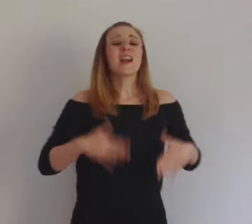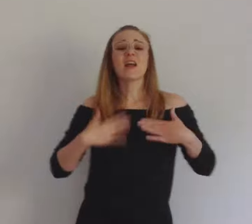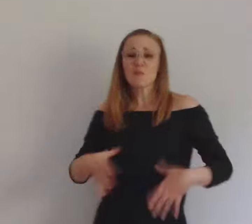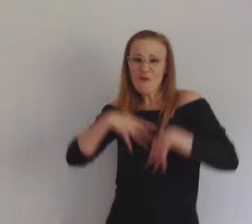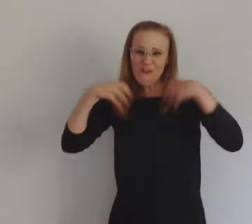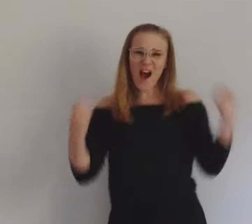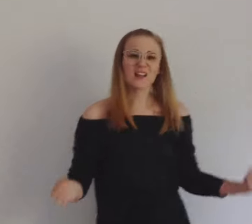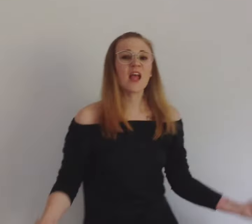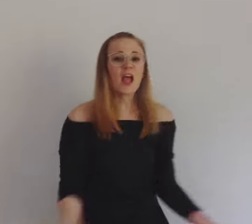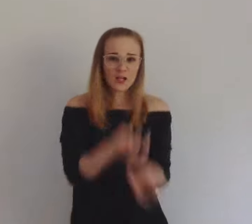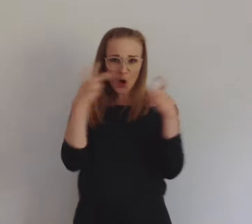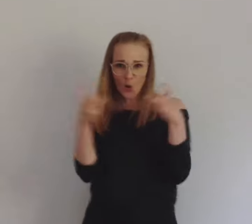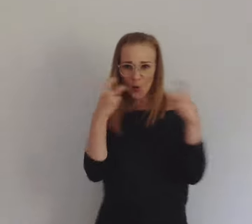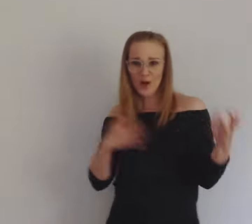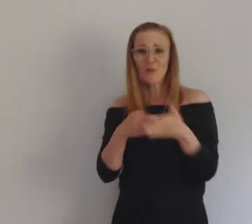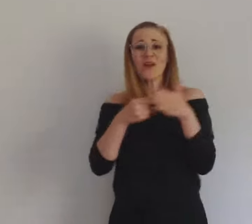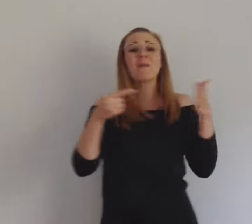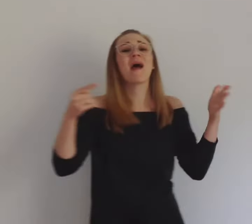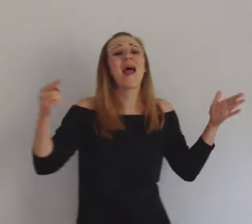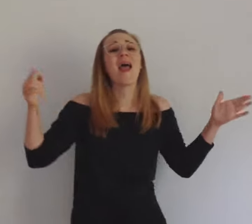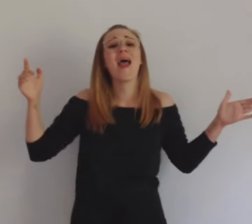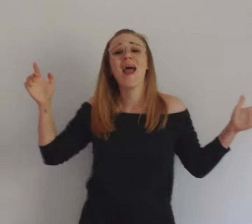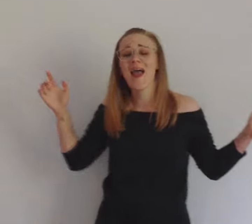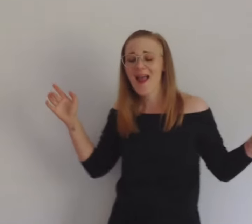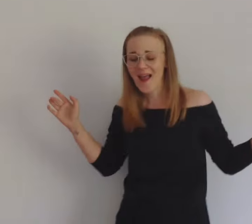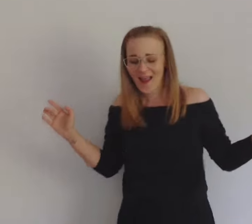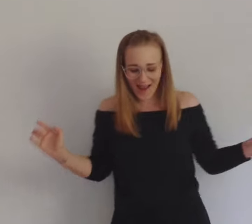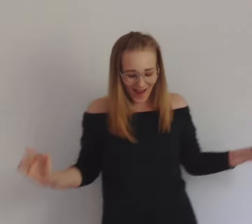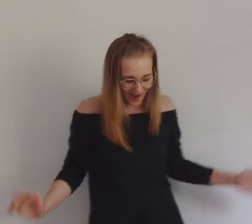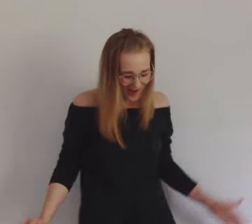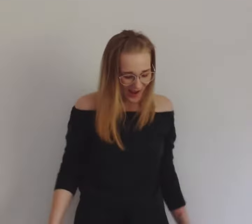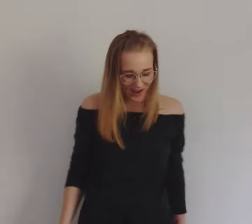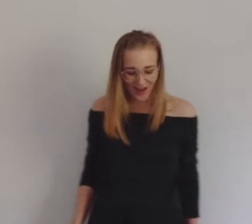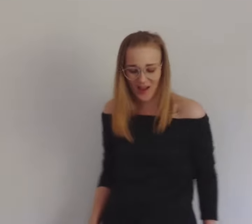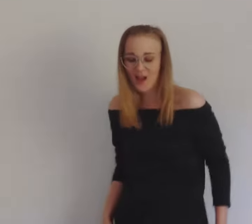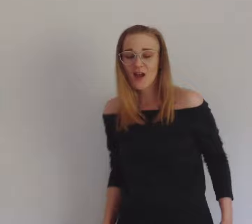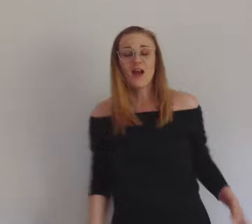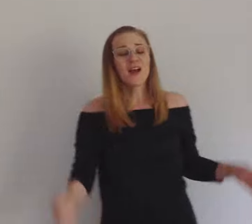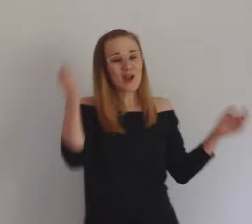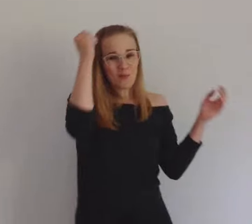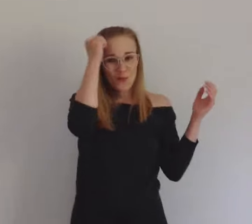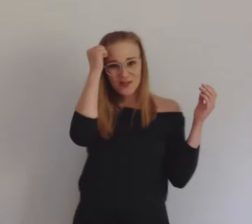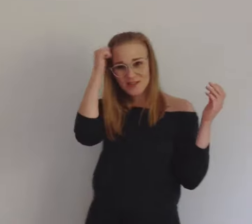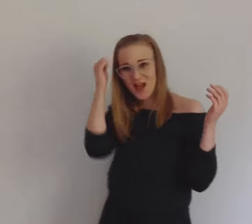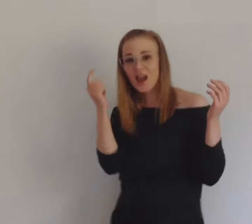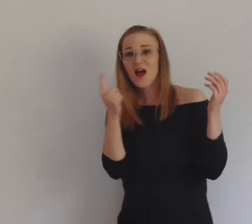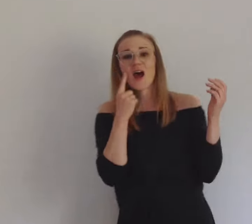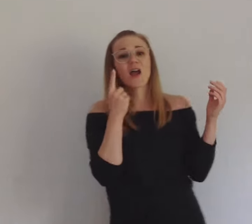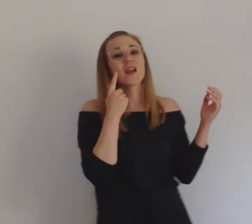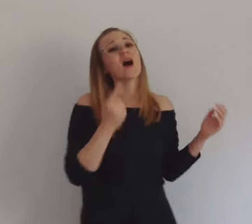Tääni lupaatteet ja kuuraa mun nimeen. Mä muistallaan aina,